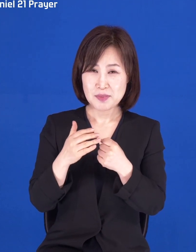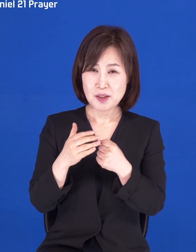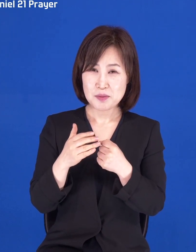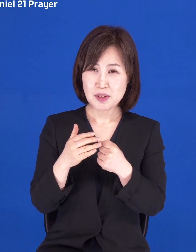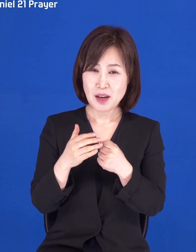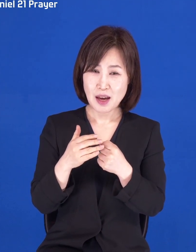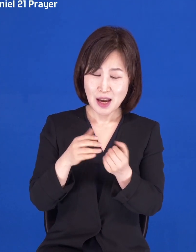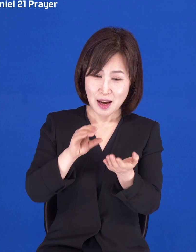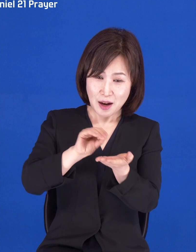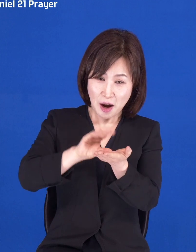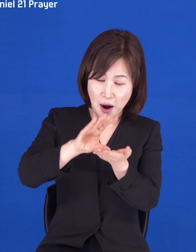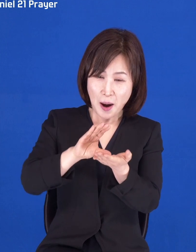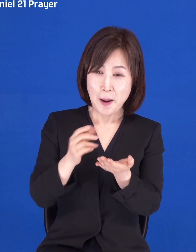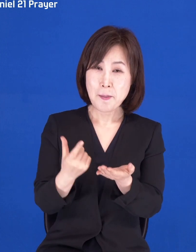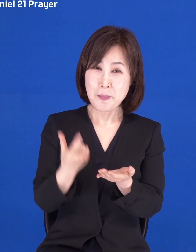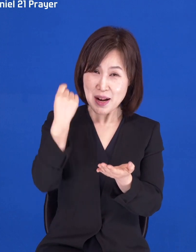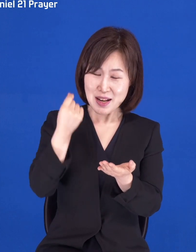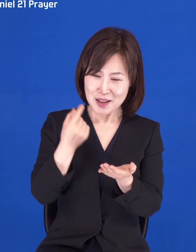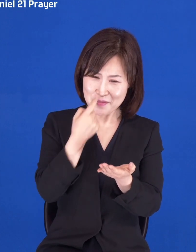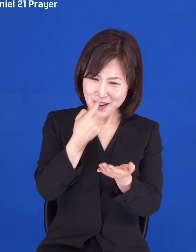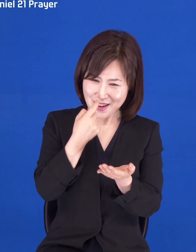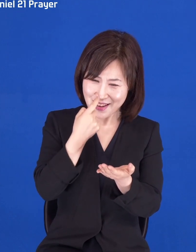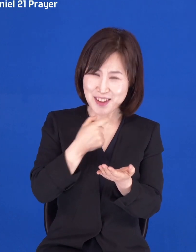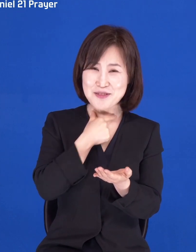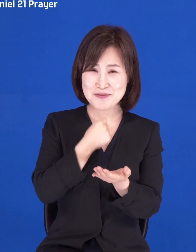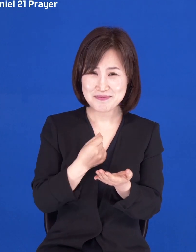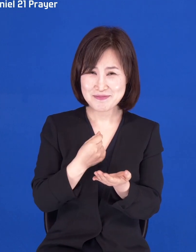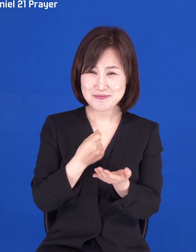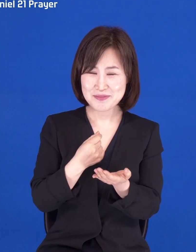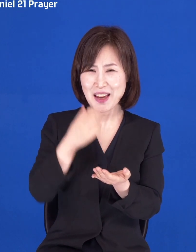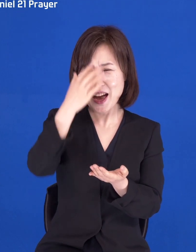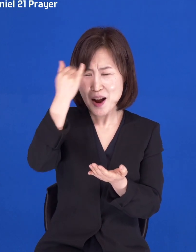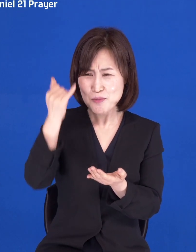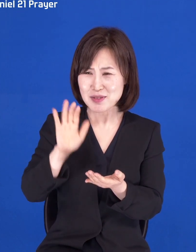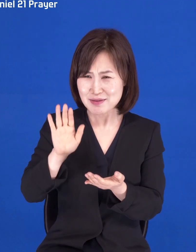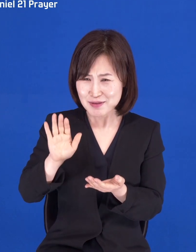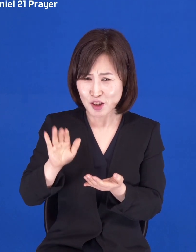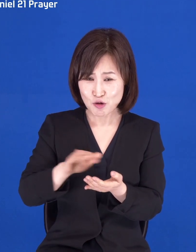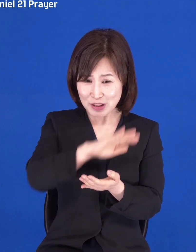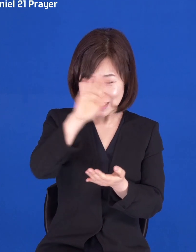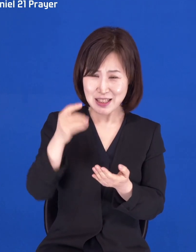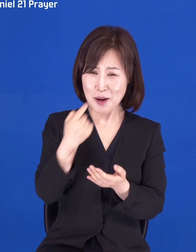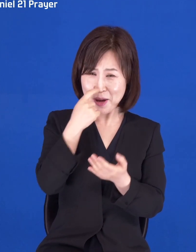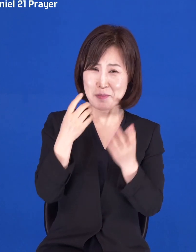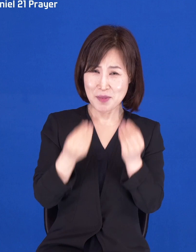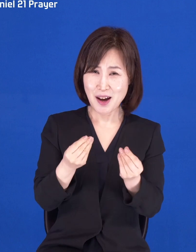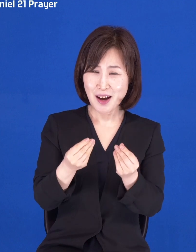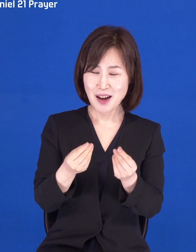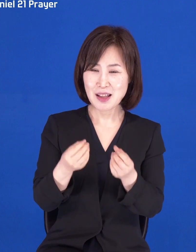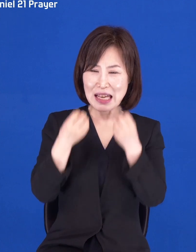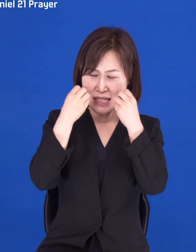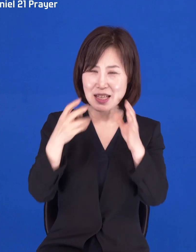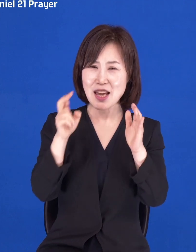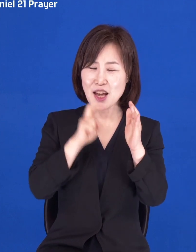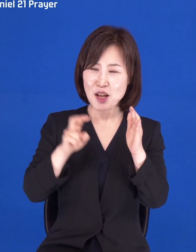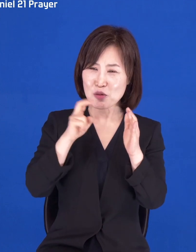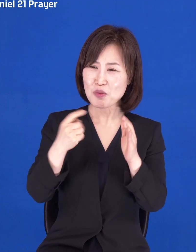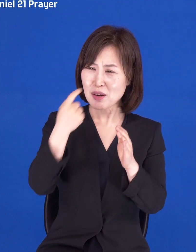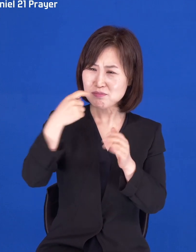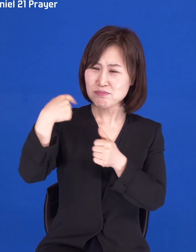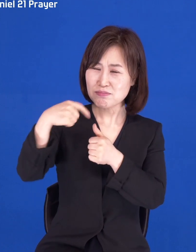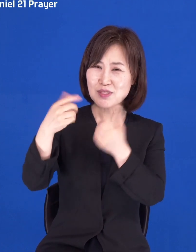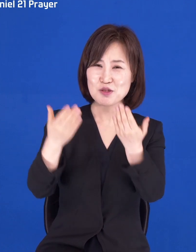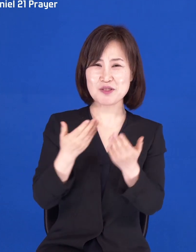권을 다 채우고 싶어가지고 할머니 우리가 이제 다 익혔으니까 또 새로운 노래 배워주세요